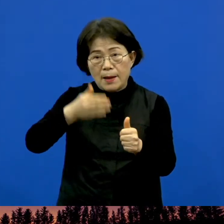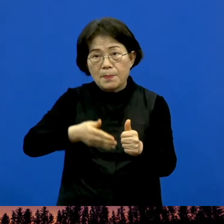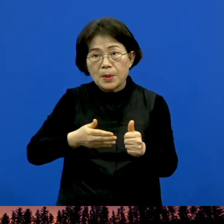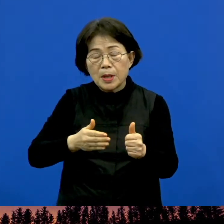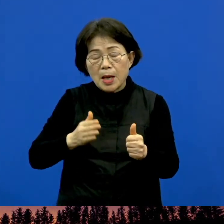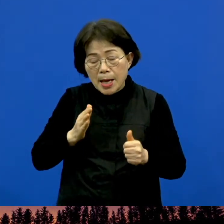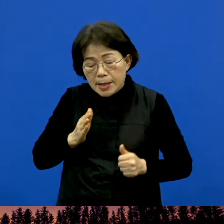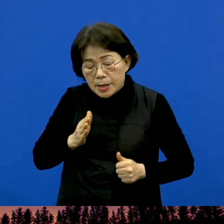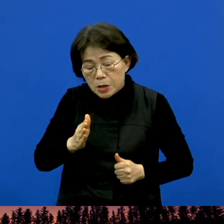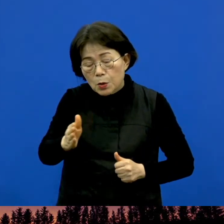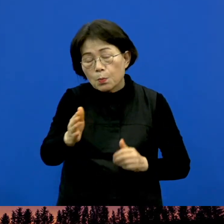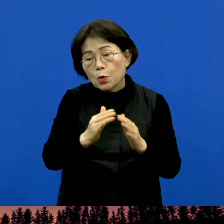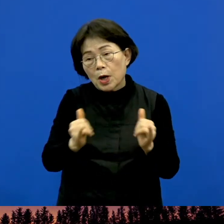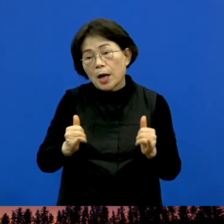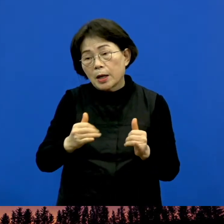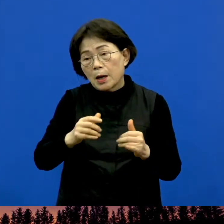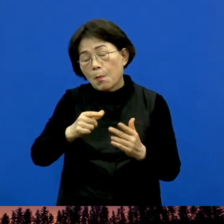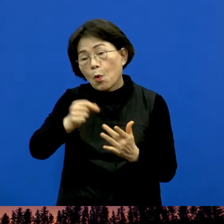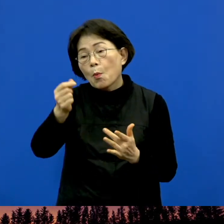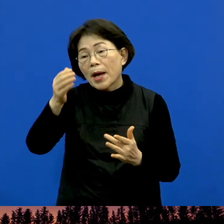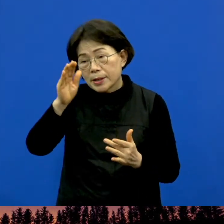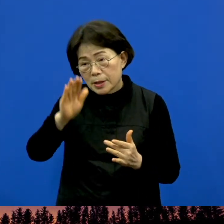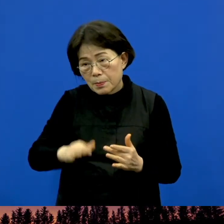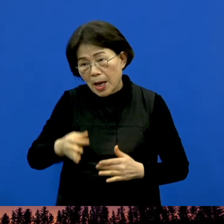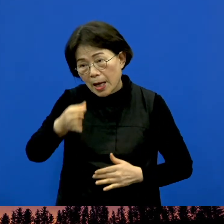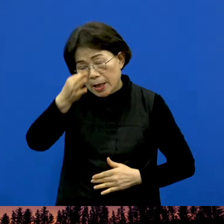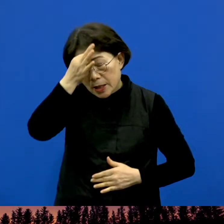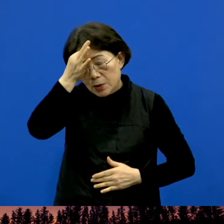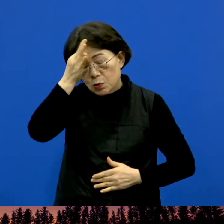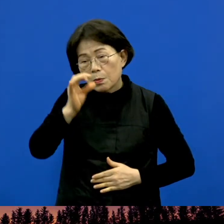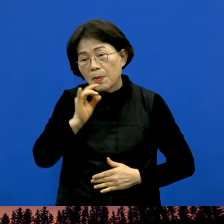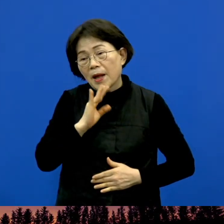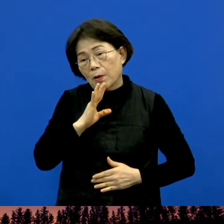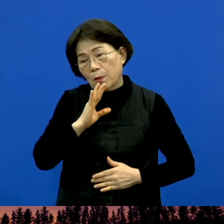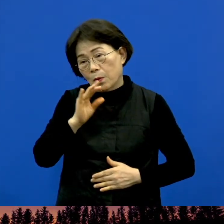전문의를 뽑았습니다. 근데 그것만으로 안 된다는 거예요.